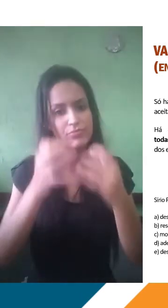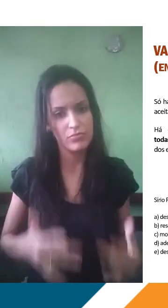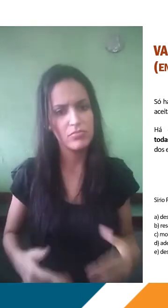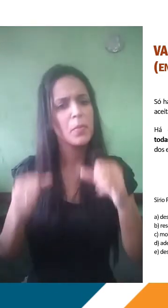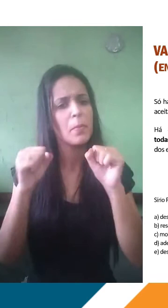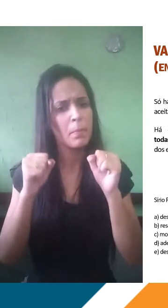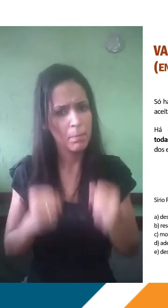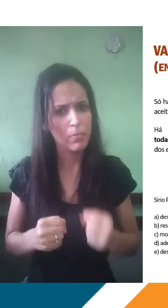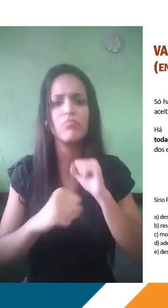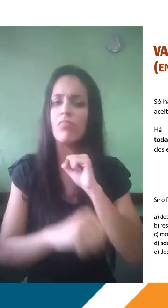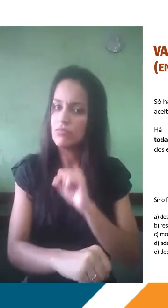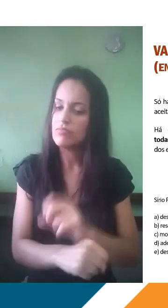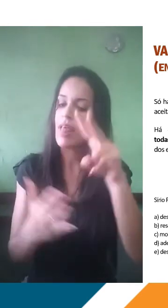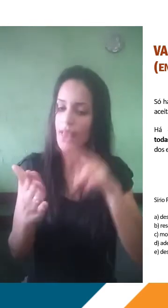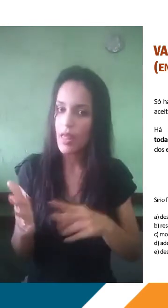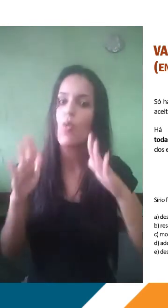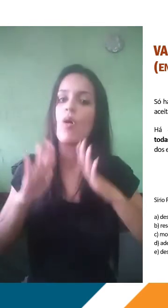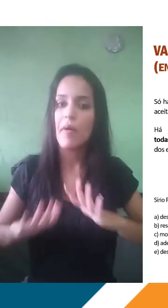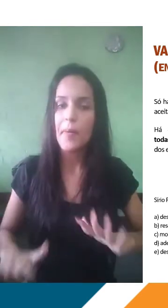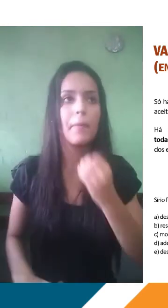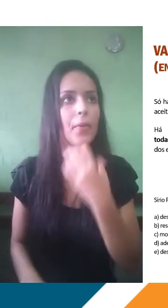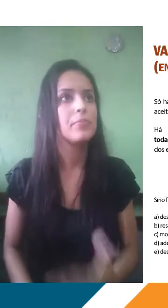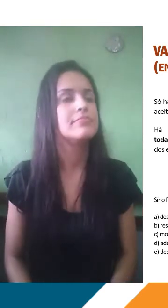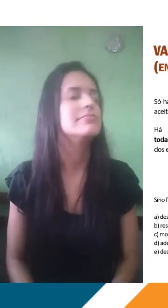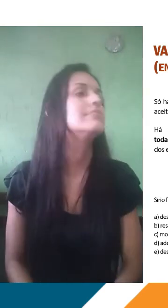do gabarito comentado Tá bom, galera?